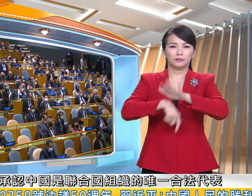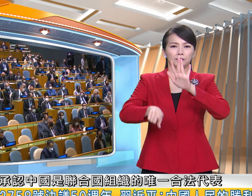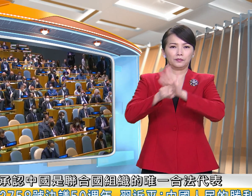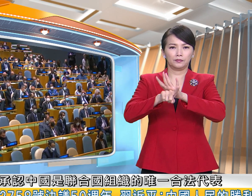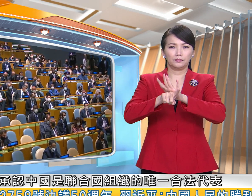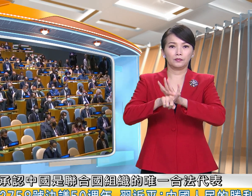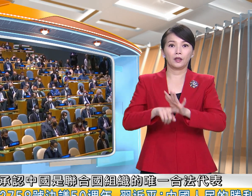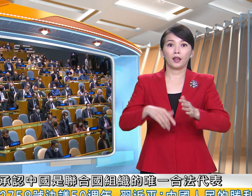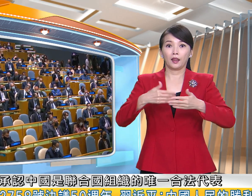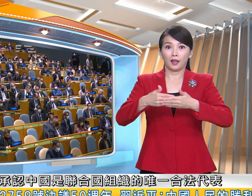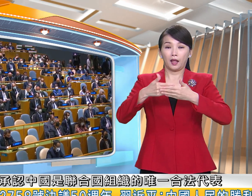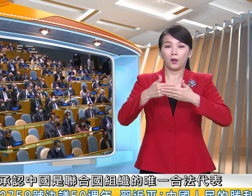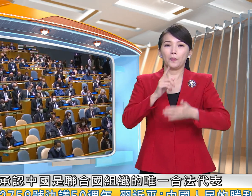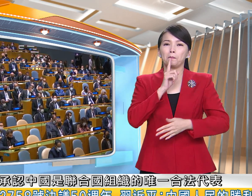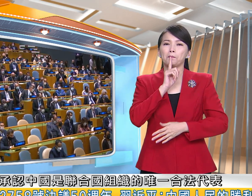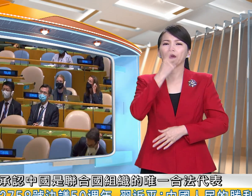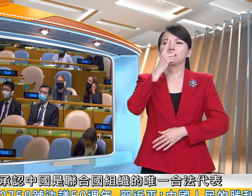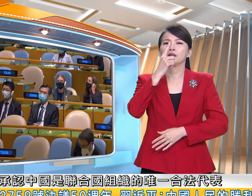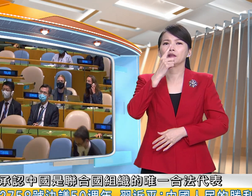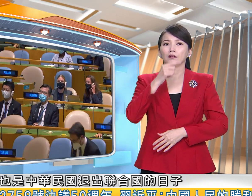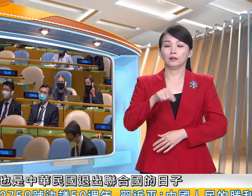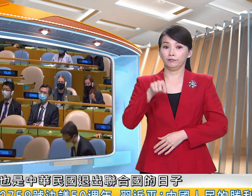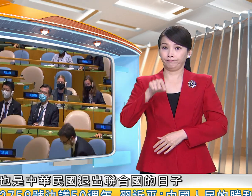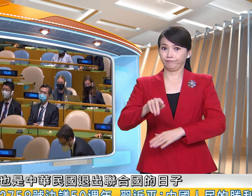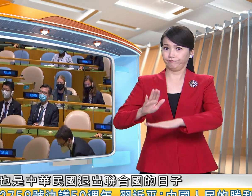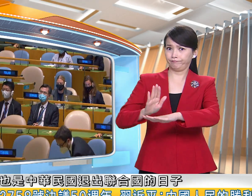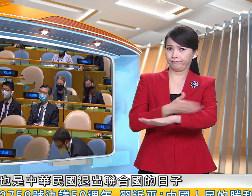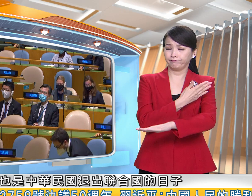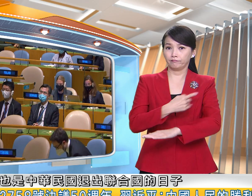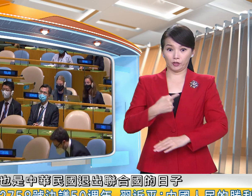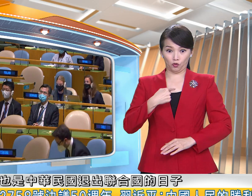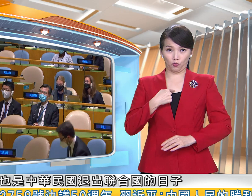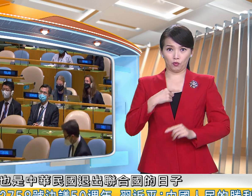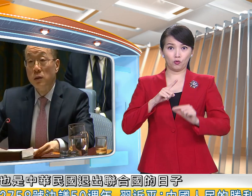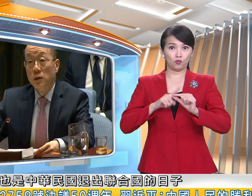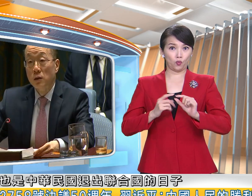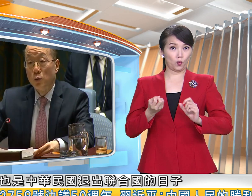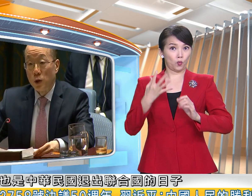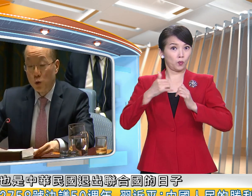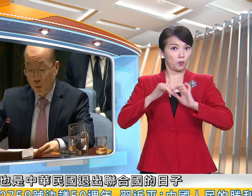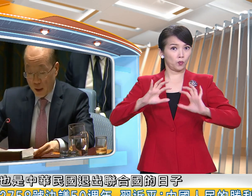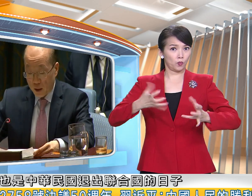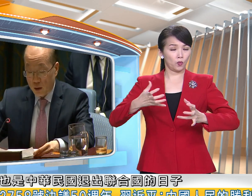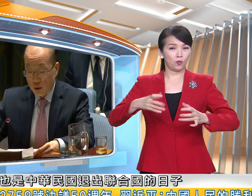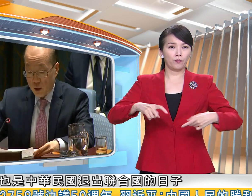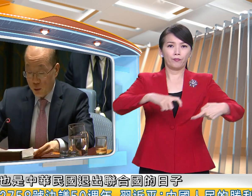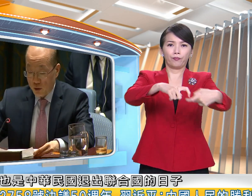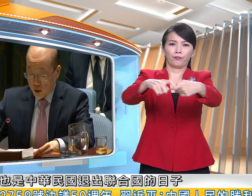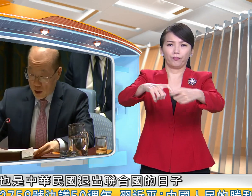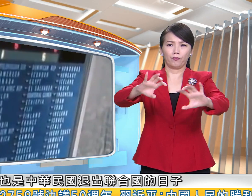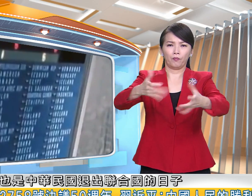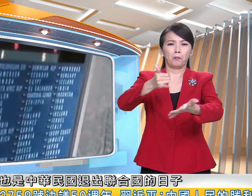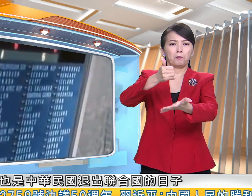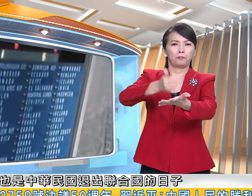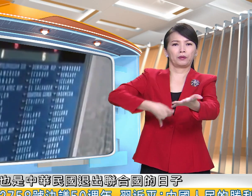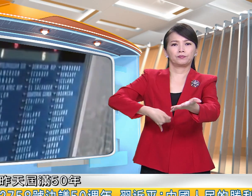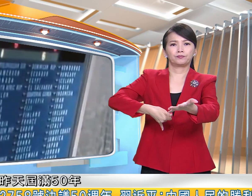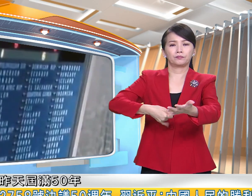组织的唯一合法代表，也是中华民国退出联合国的日子。昨天届